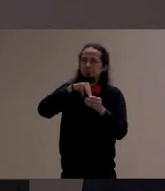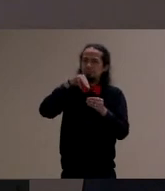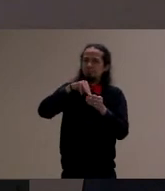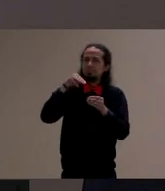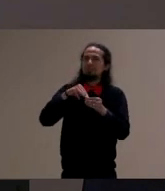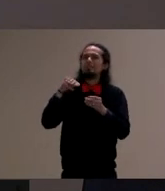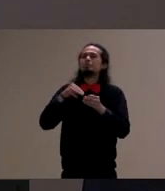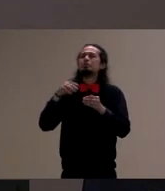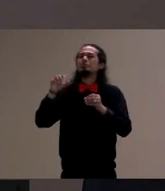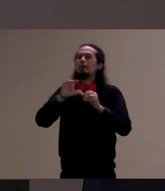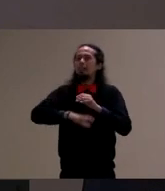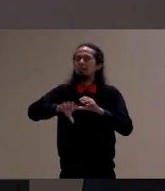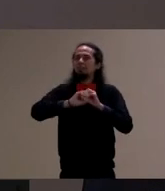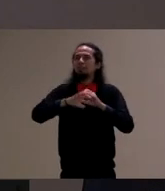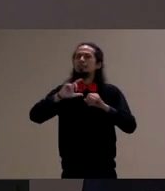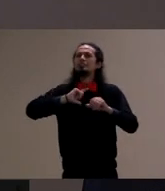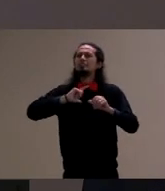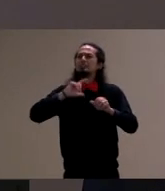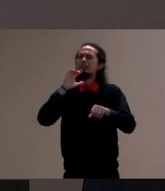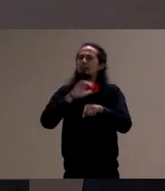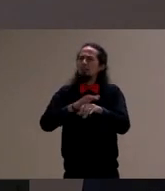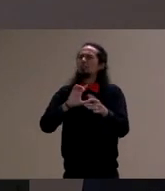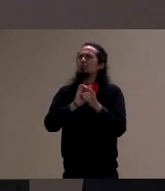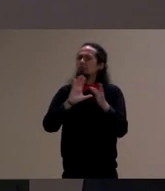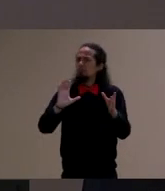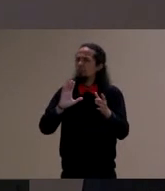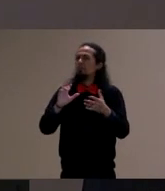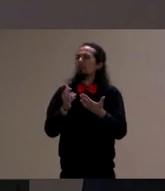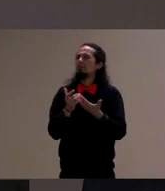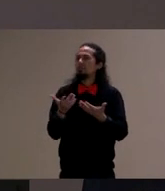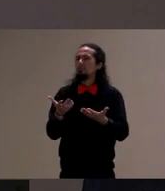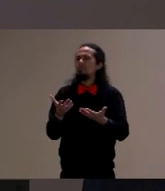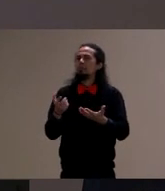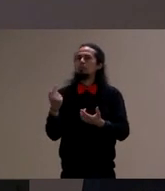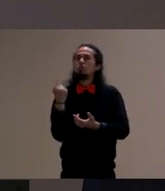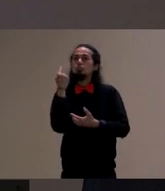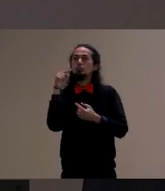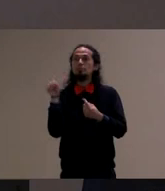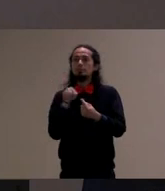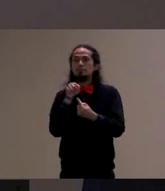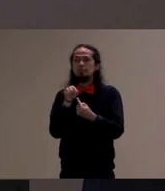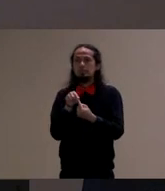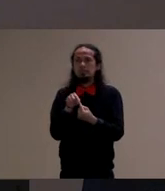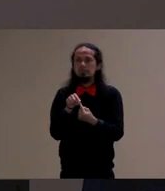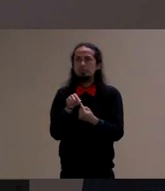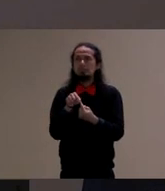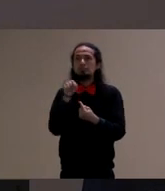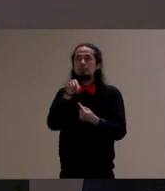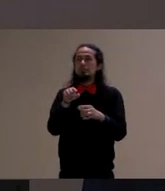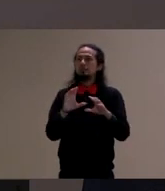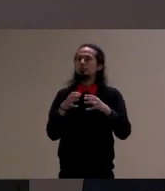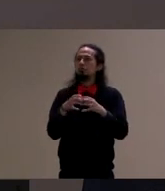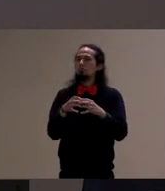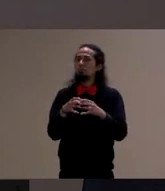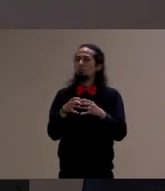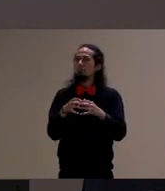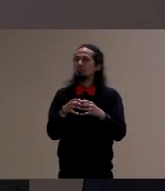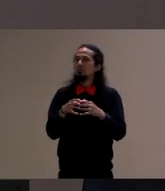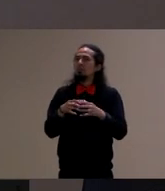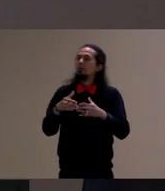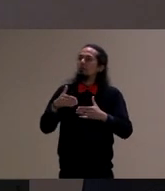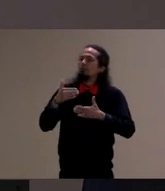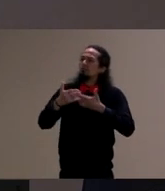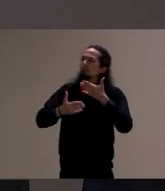Esse foi um dos princípios né seguidos por esse grupo né pensando